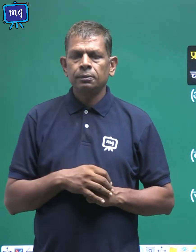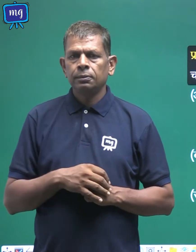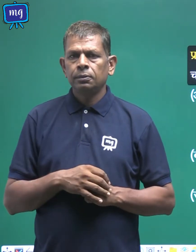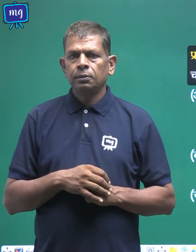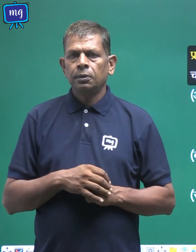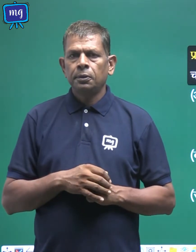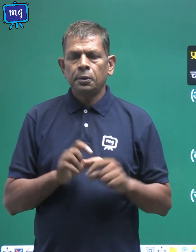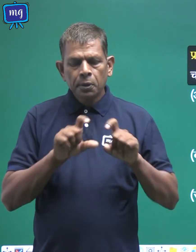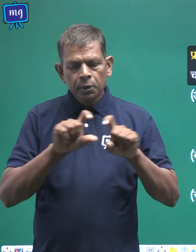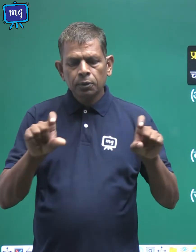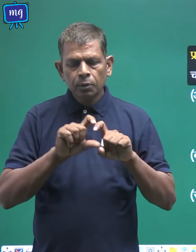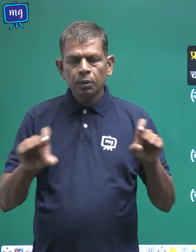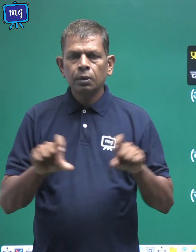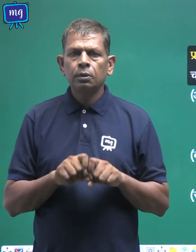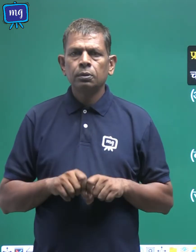कथनों का